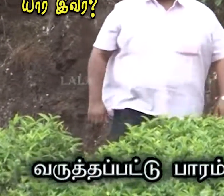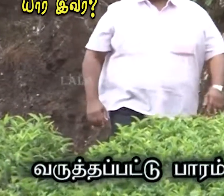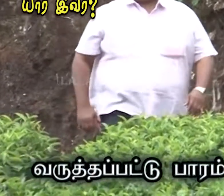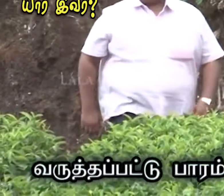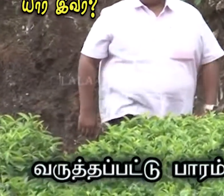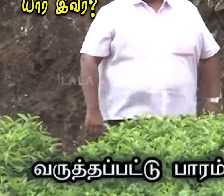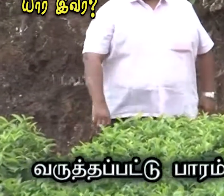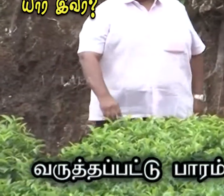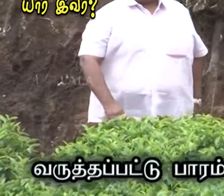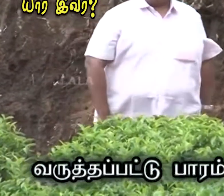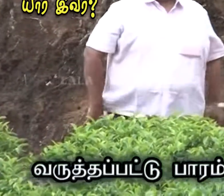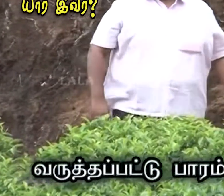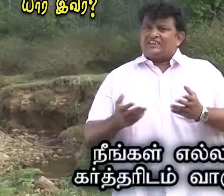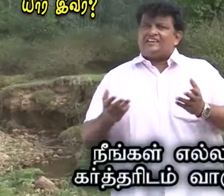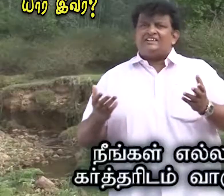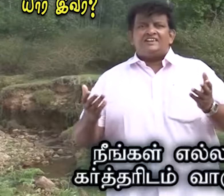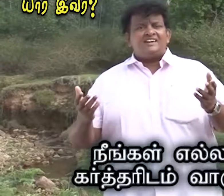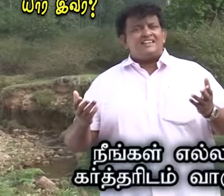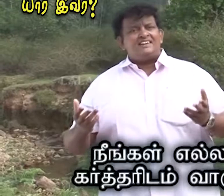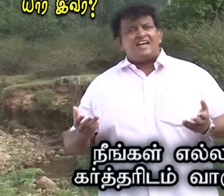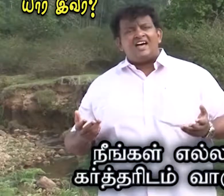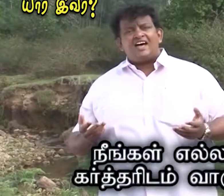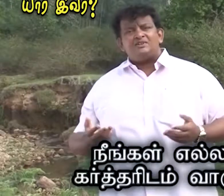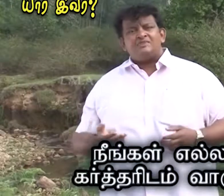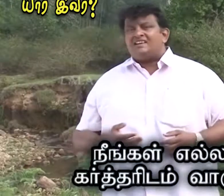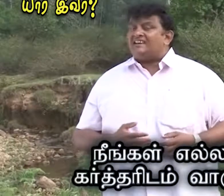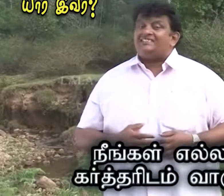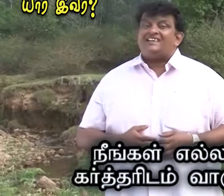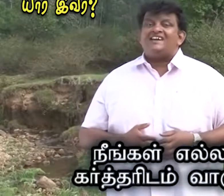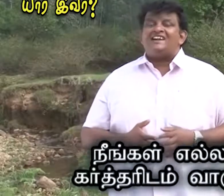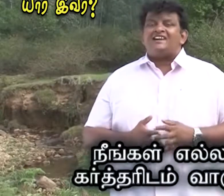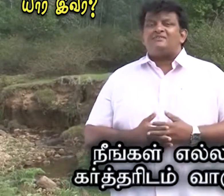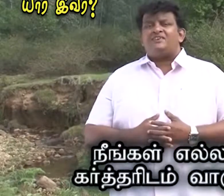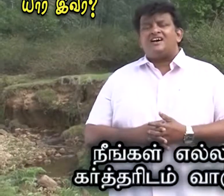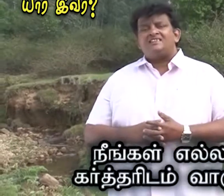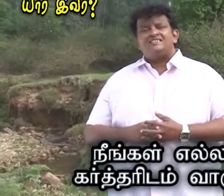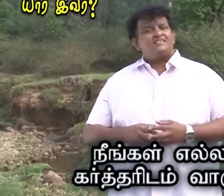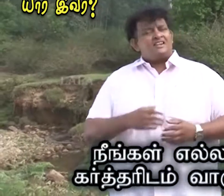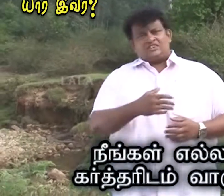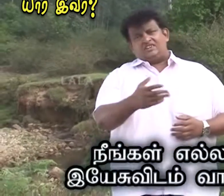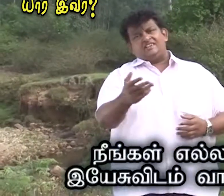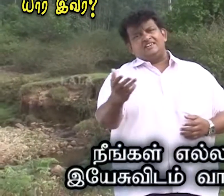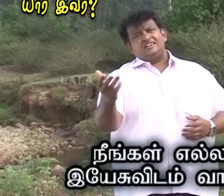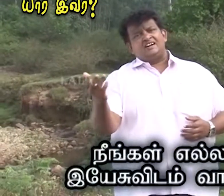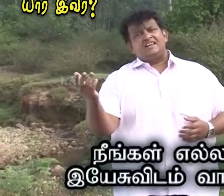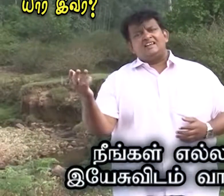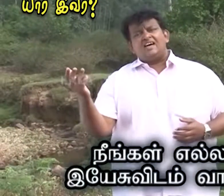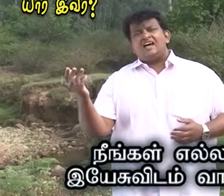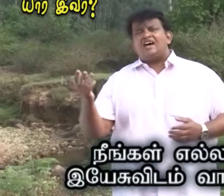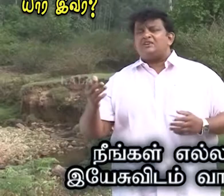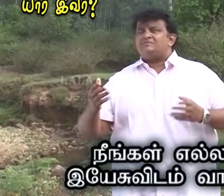பாரம் சுமப்போரே. நீங்கள் எல்லாரும் கர்த்தரிடம் வாருங்கள்,